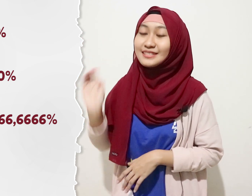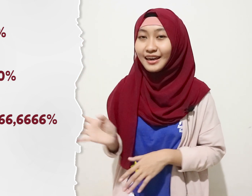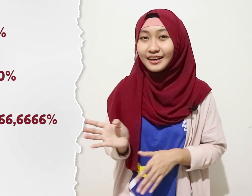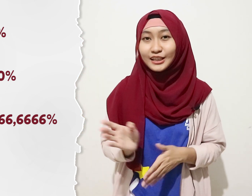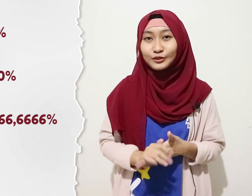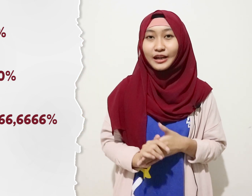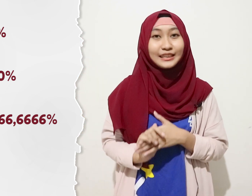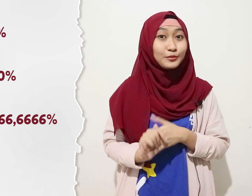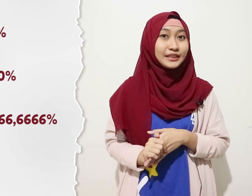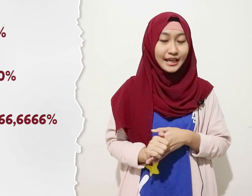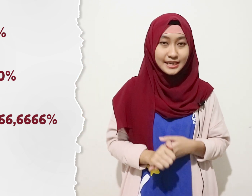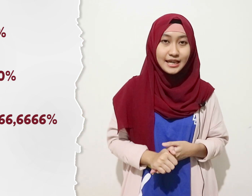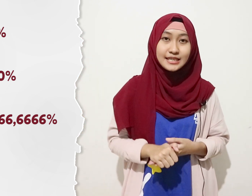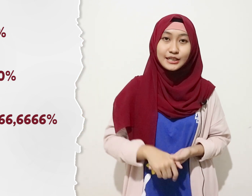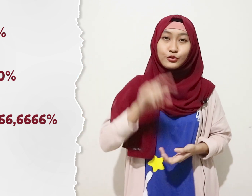266,6666% gitu. Nah, kita buletin aja ya. Jadi